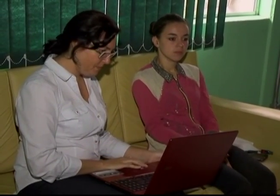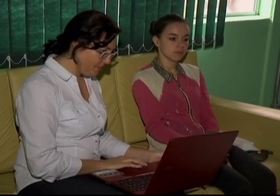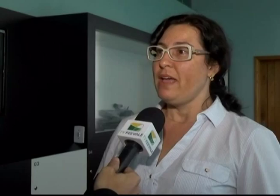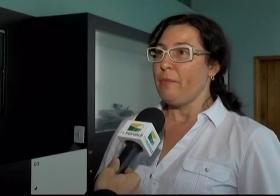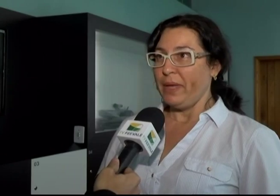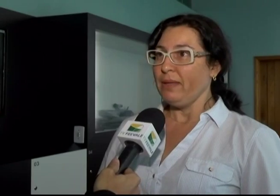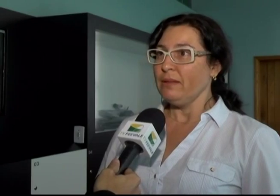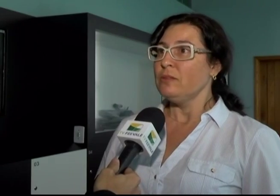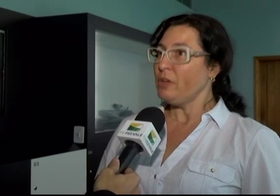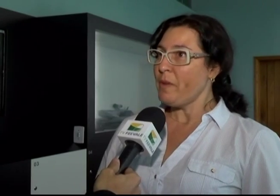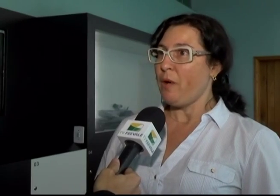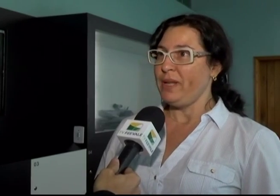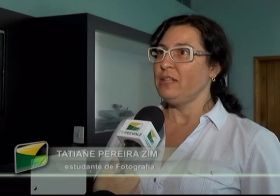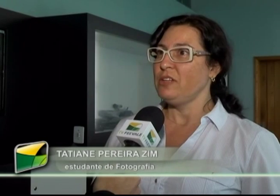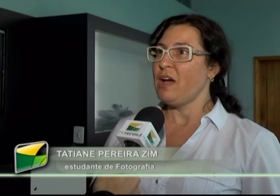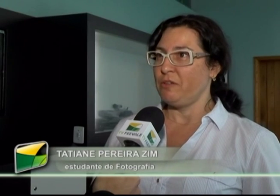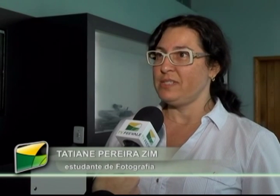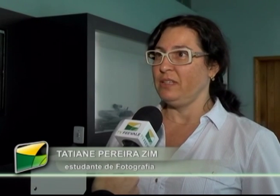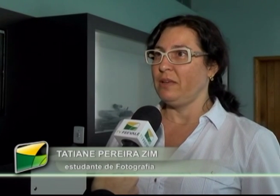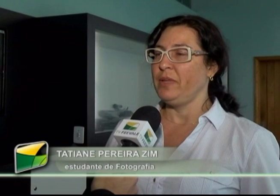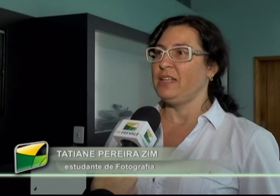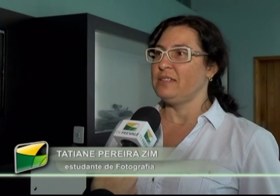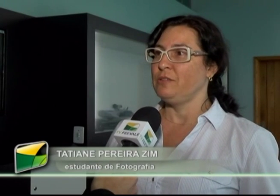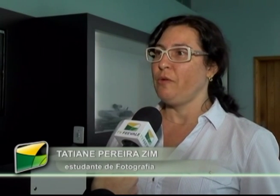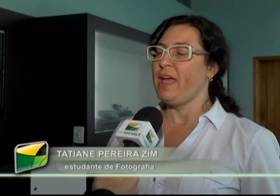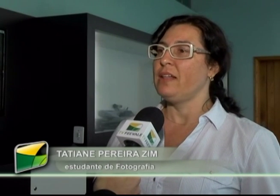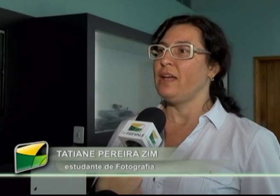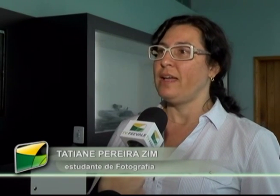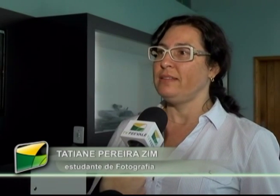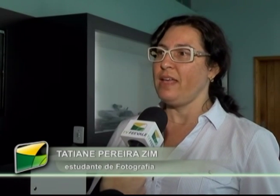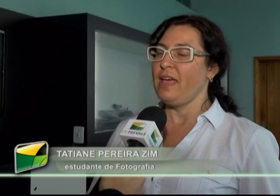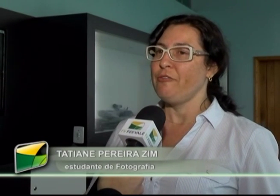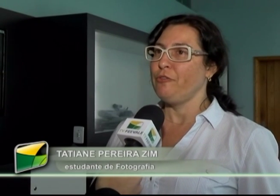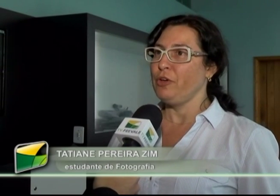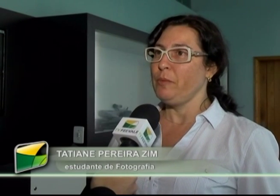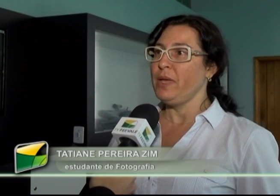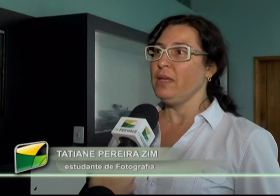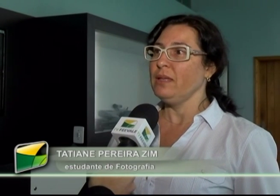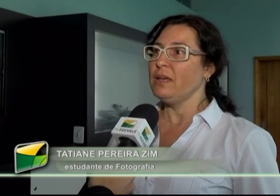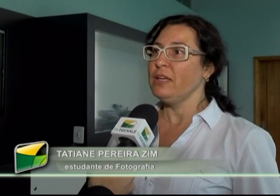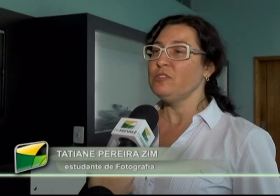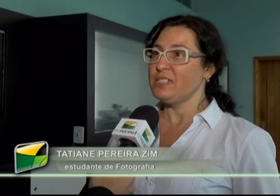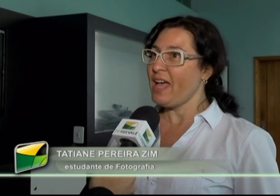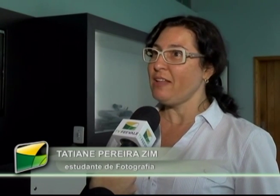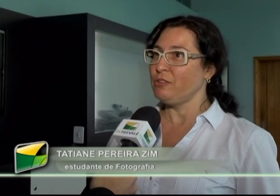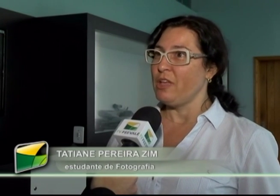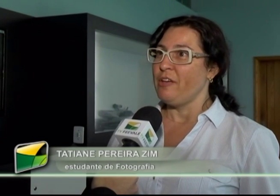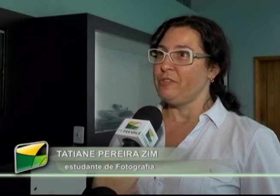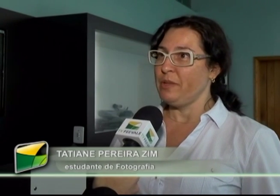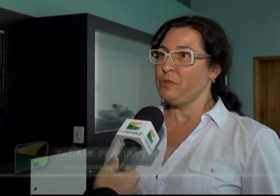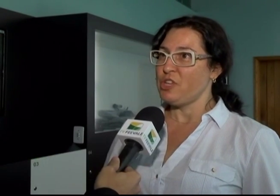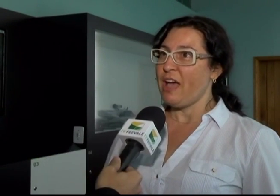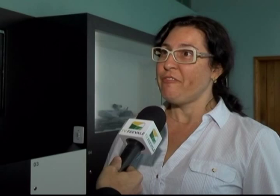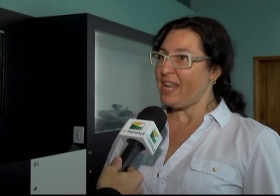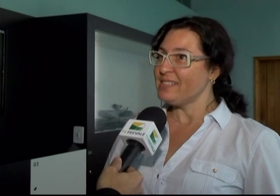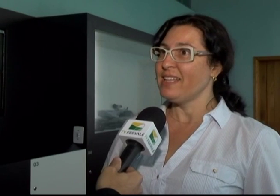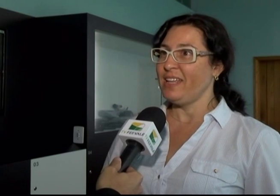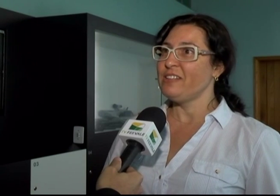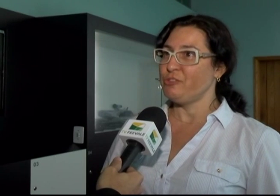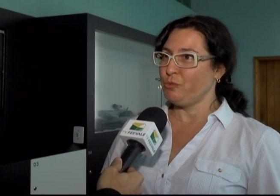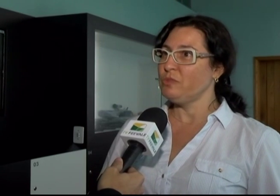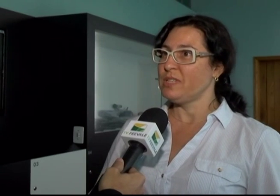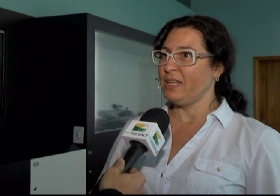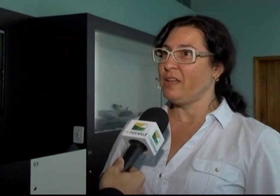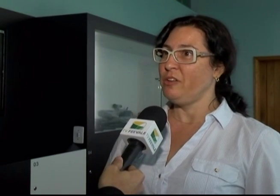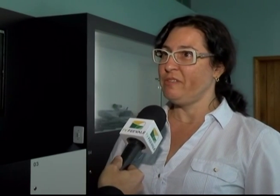experiências. É bem normal, bem natural, assim, a minha interação com ela. Até foi bem inusitado. Fizemos já várias